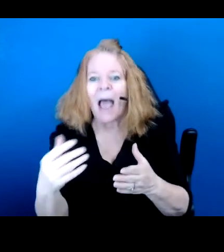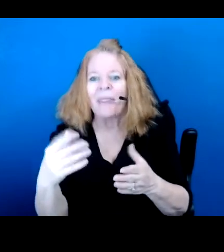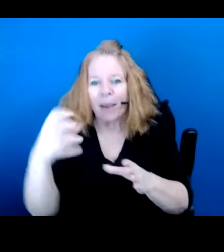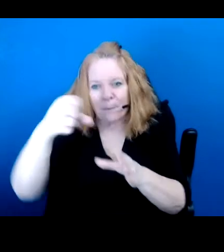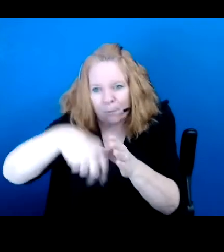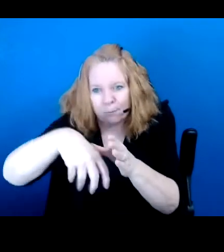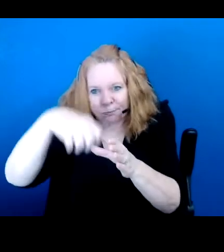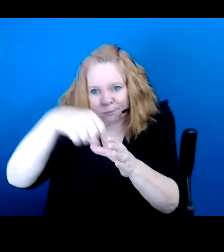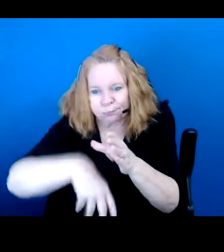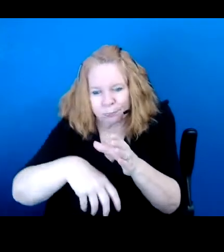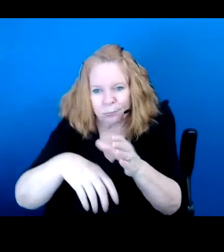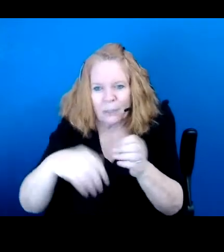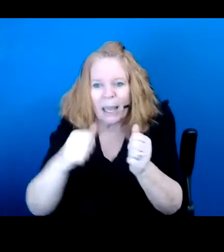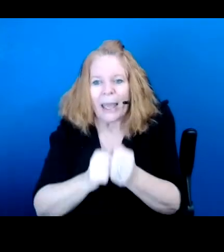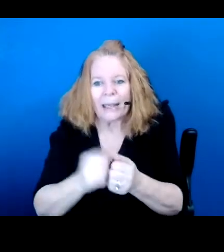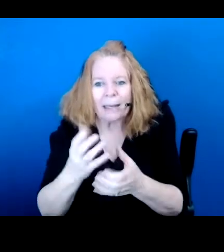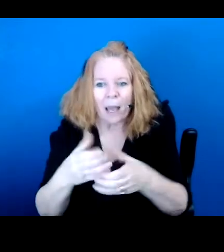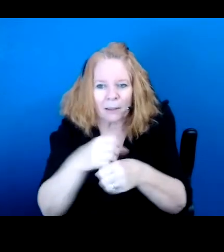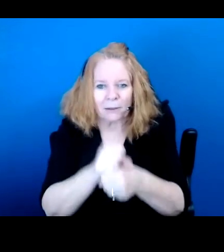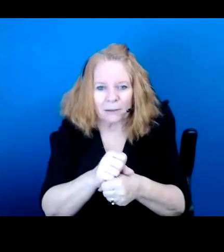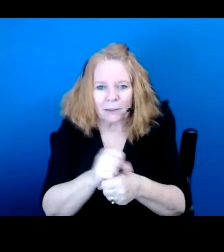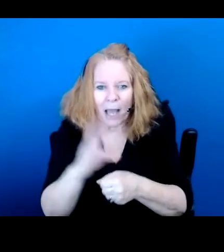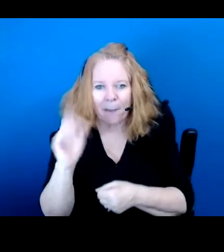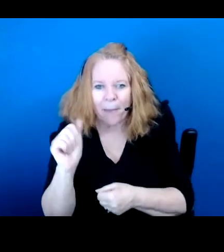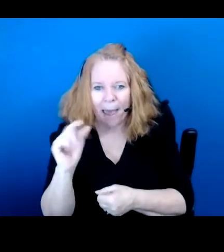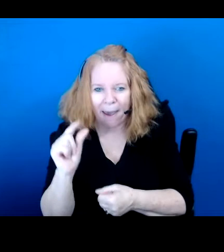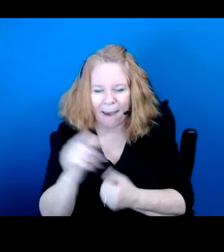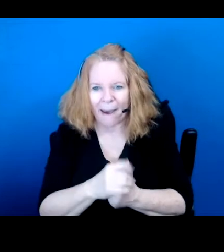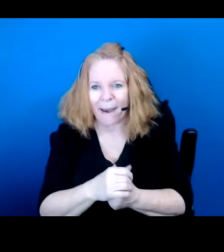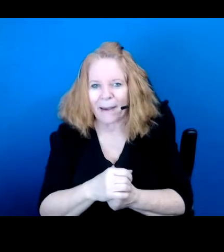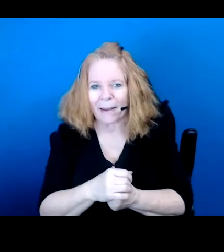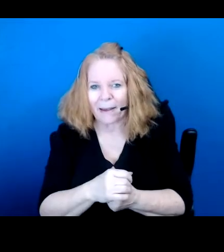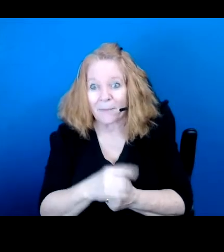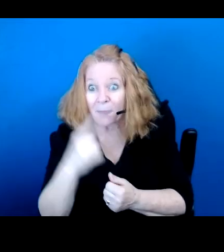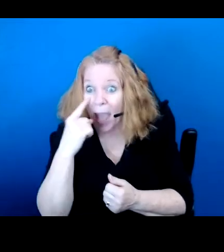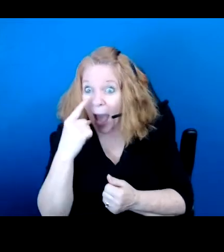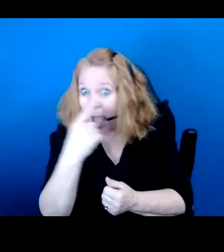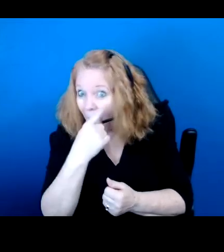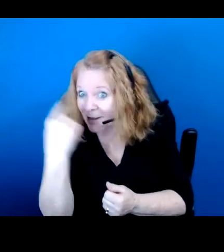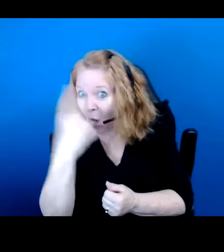así que marvin hizo eso se lo puso dentro de una bolsa